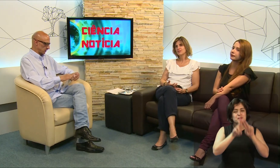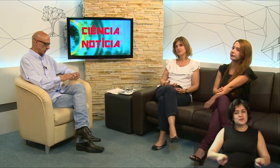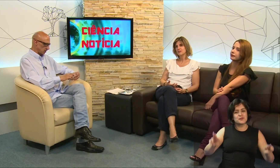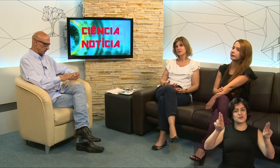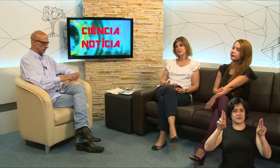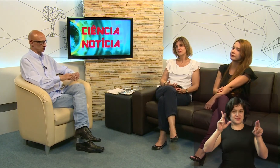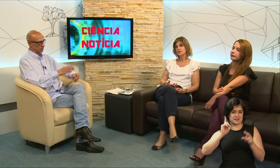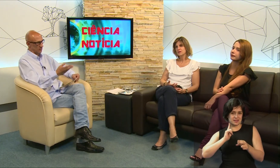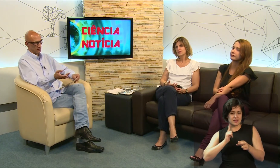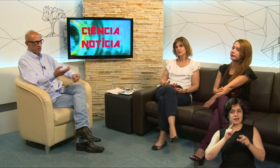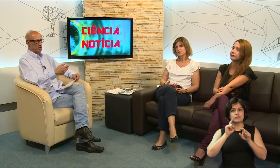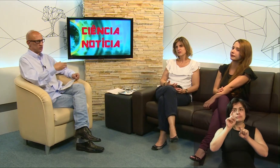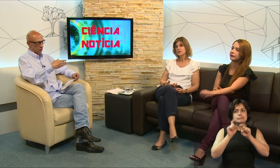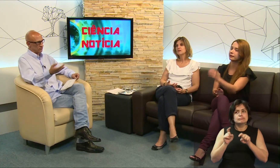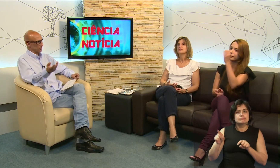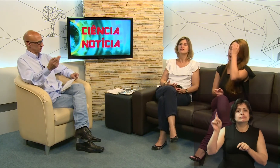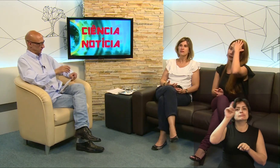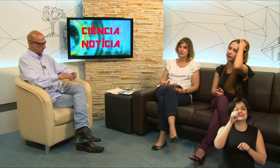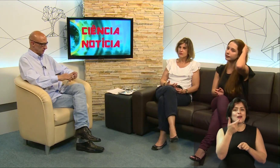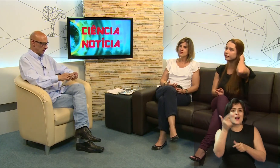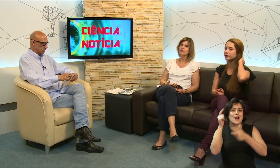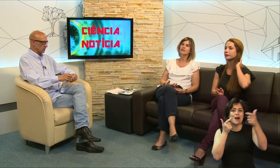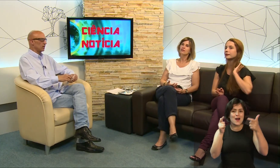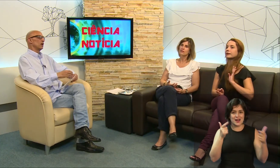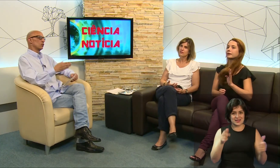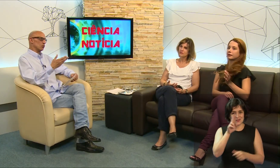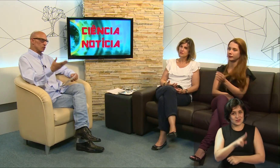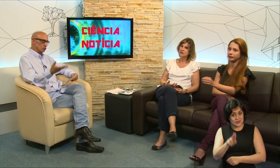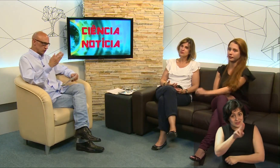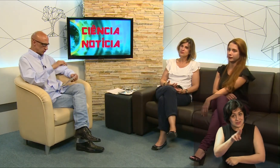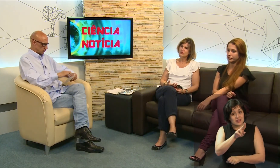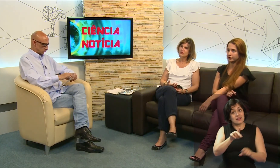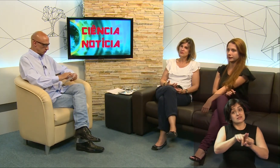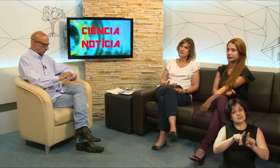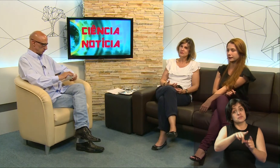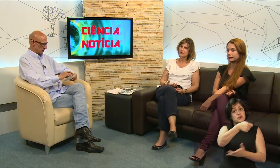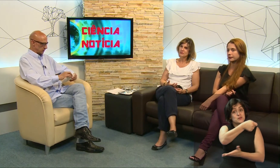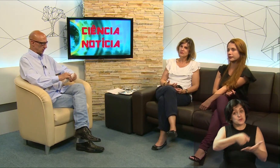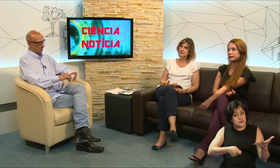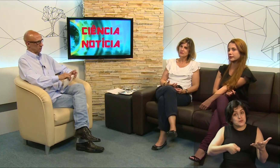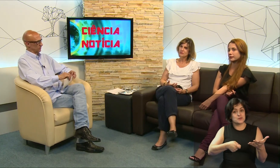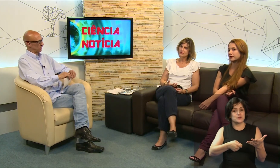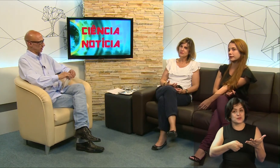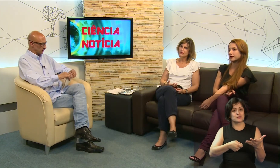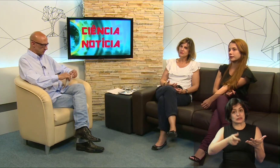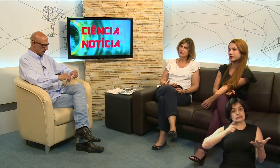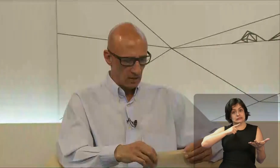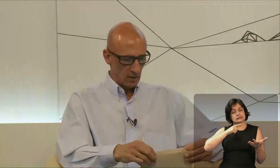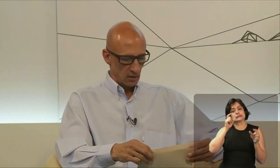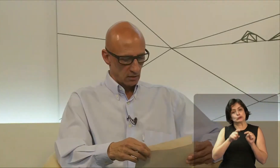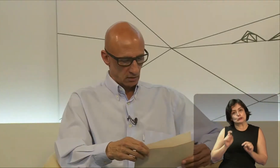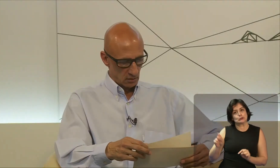Federal, vestibular de outras universidades, concursos públicos, né, de cargos e carreiras.